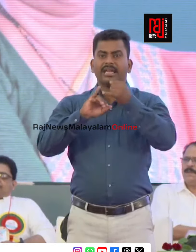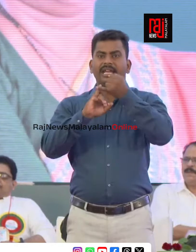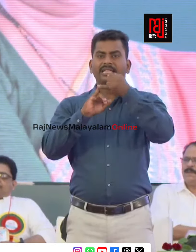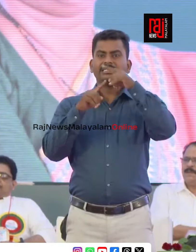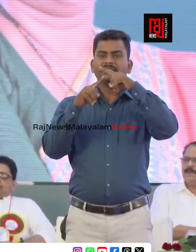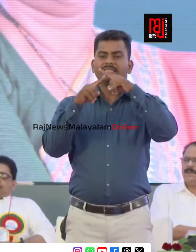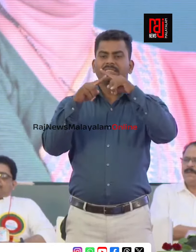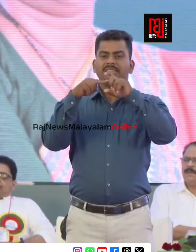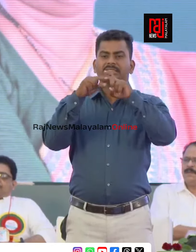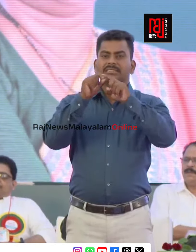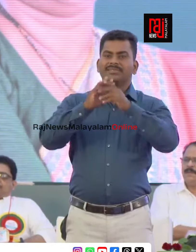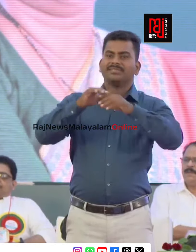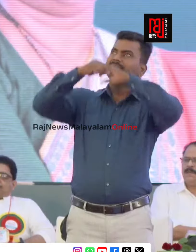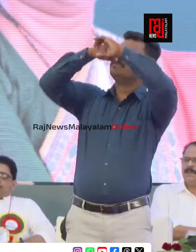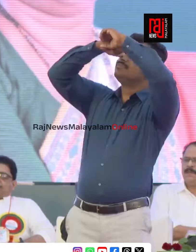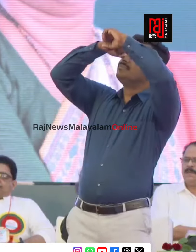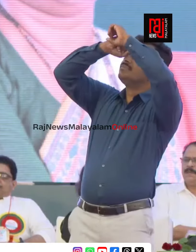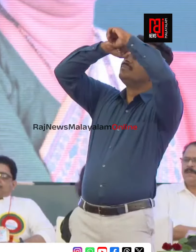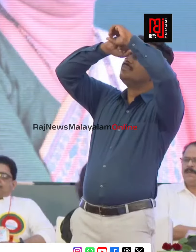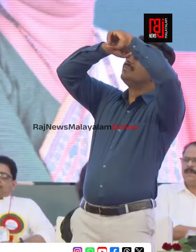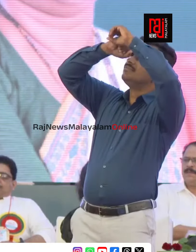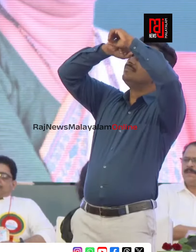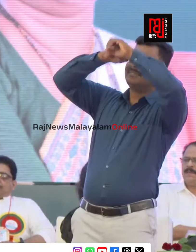ഭൂരിഭാഗവും കഴിച്ചുകൂട്ടിയത്.